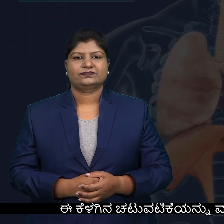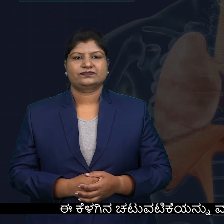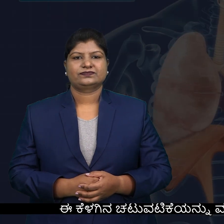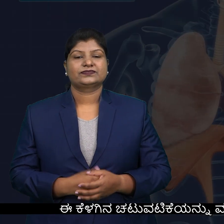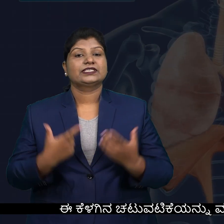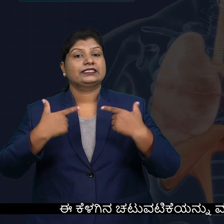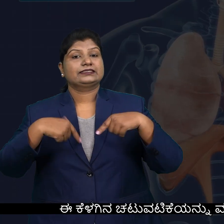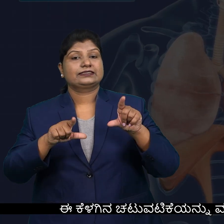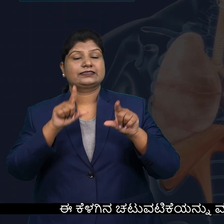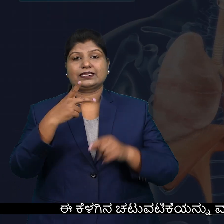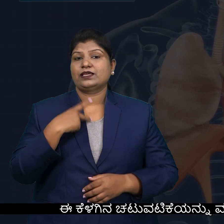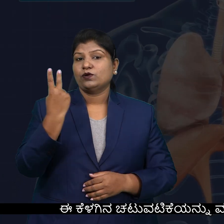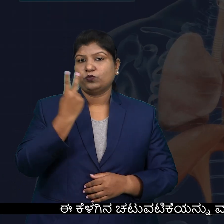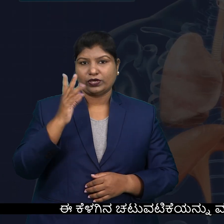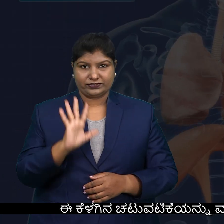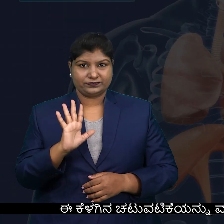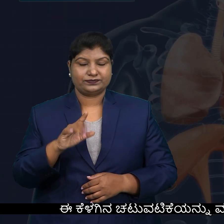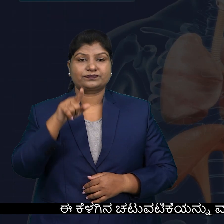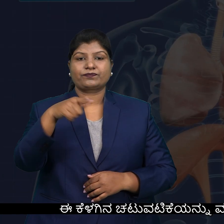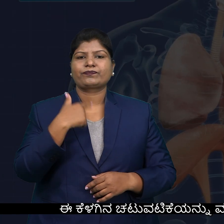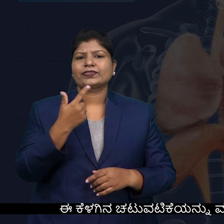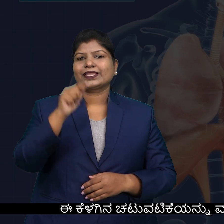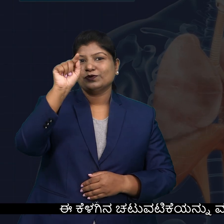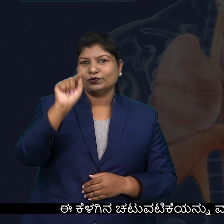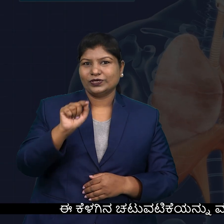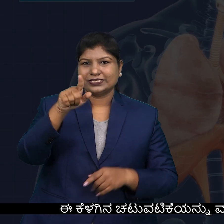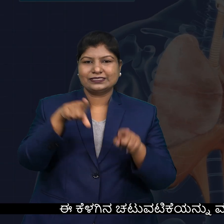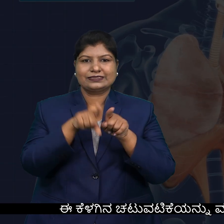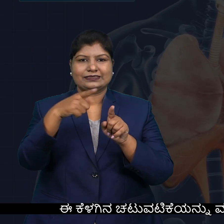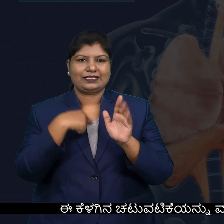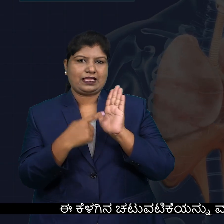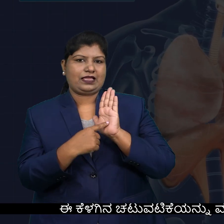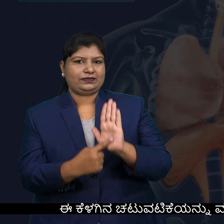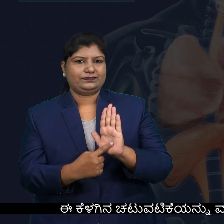ಈ ಕೆಳಗಿನ ಚಟುವಟಿಕೆಯನ್ನು ಮಾಡುವ ಮೂಲಕ ಕಂಡುಹಿಡಿಯೋಣ.